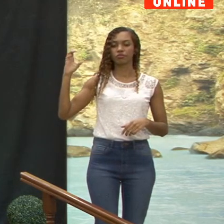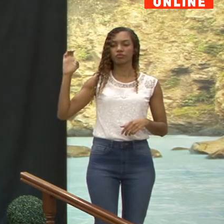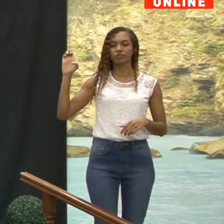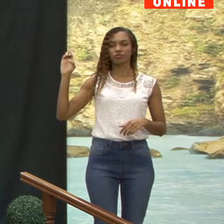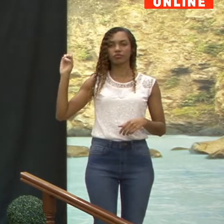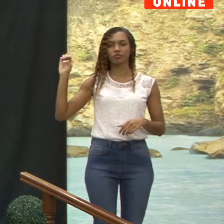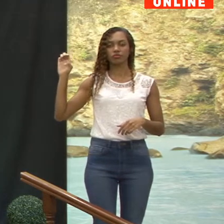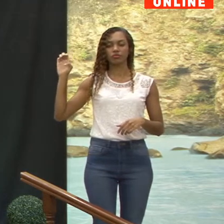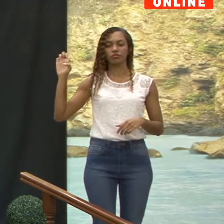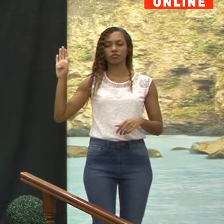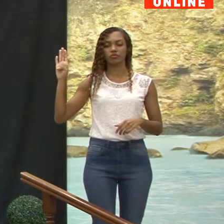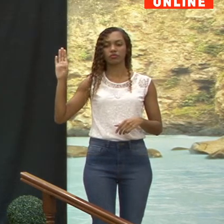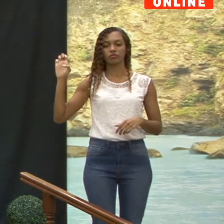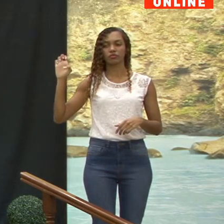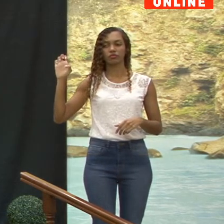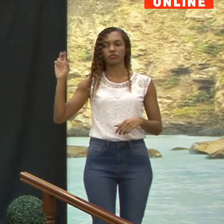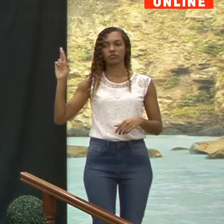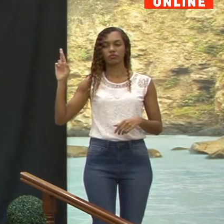quem sabe?